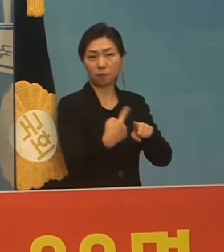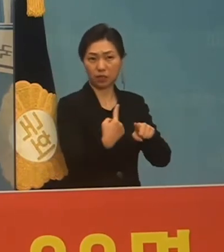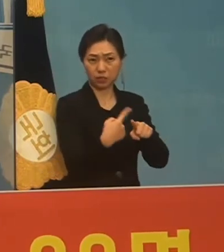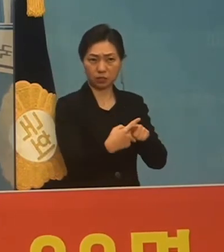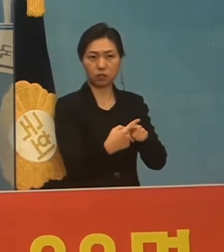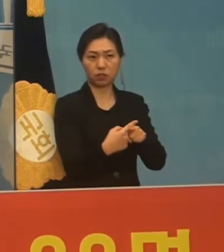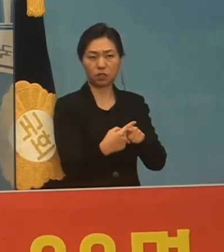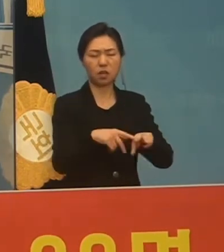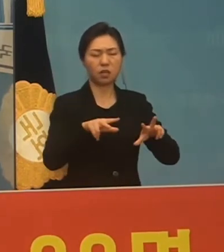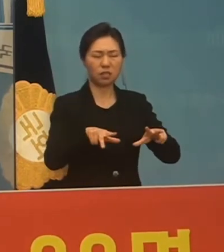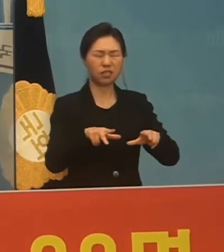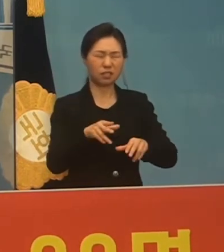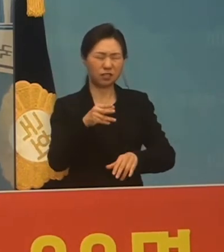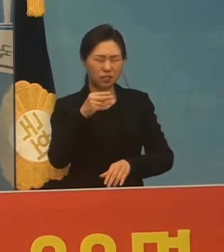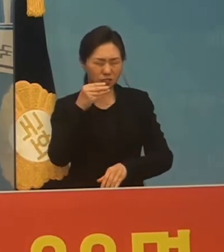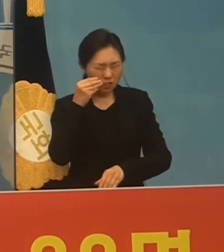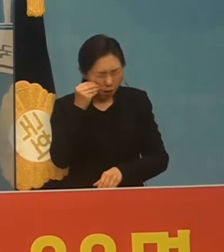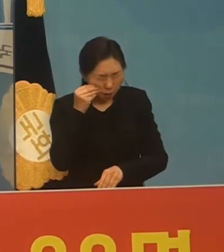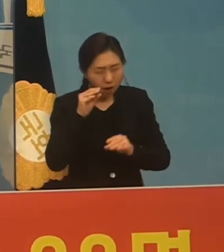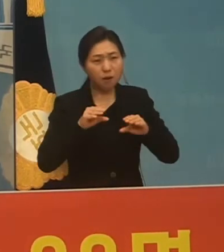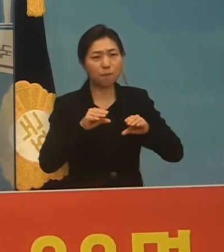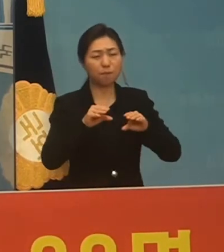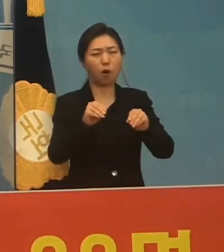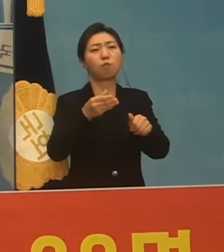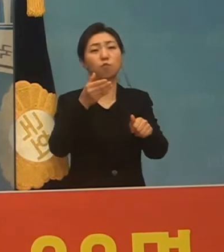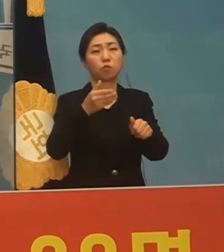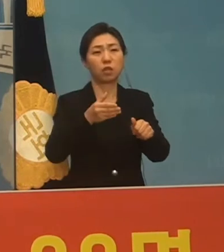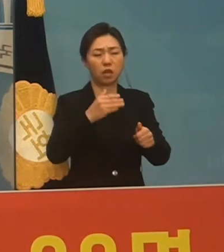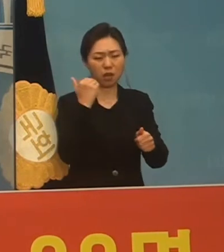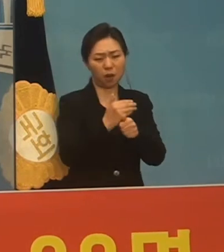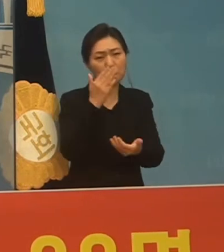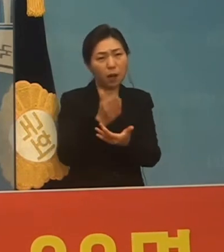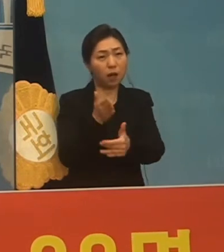제발 멈춰달라는 우리 노동자들의 절규를